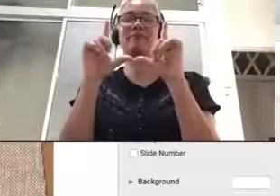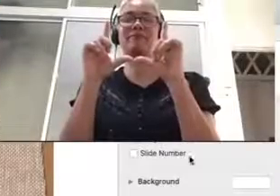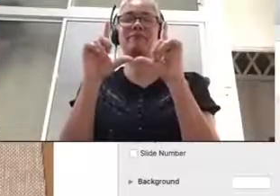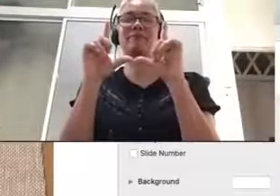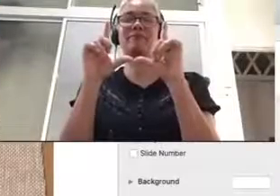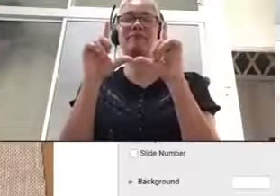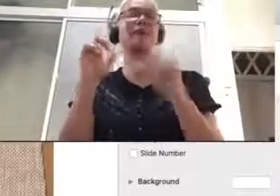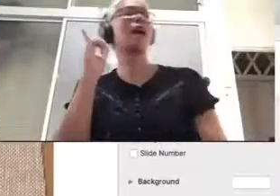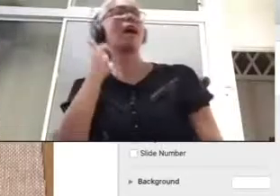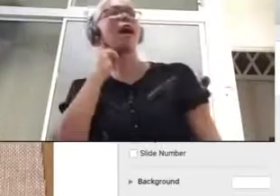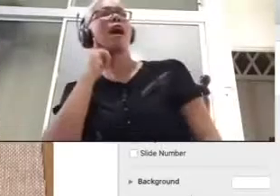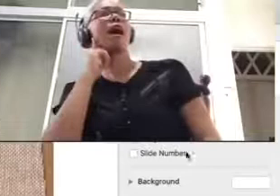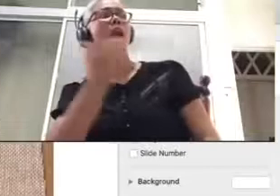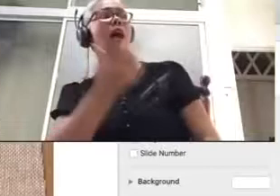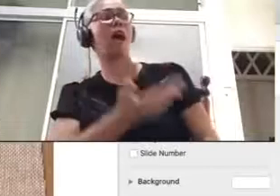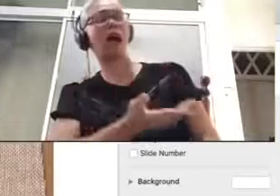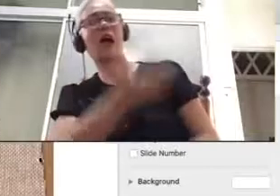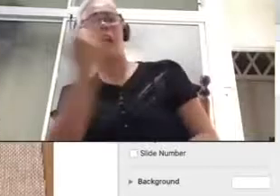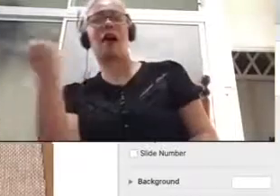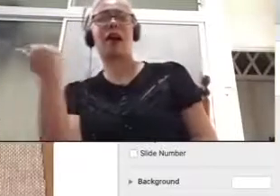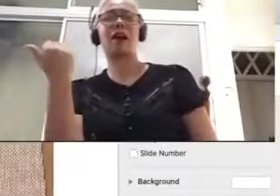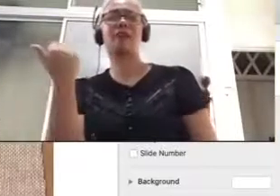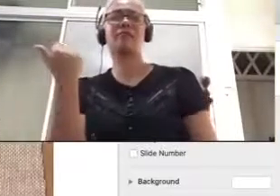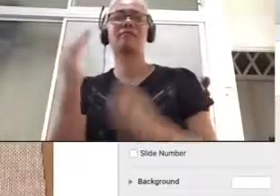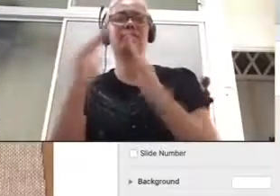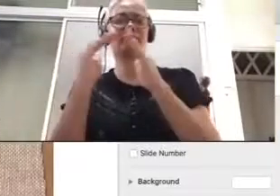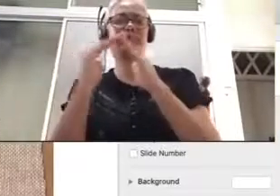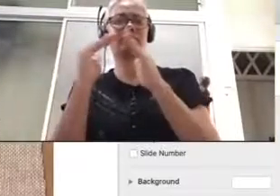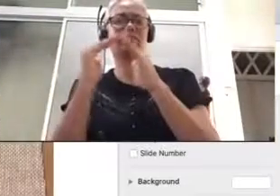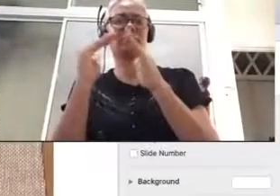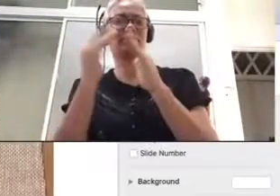de entrar a casa. A la casa.